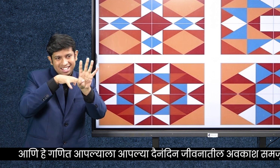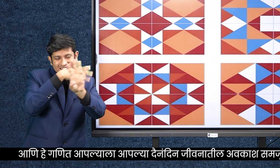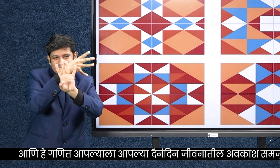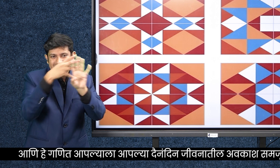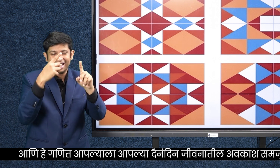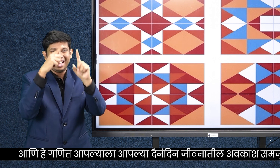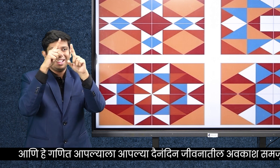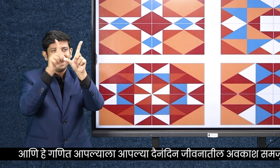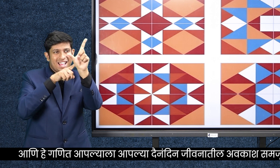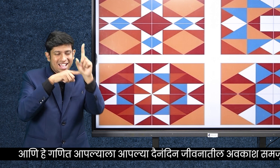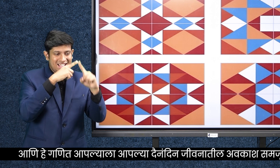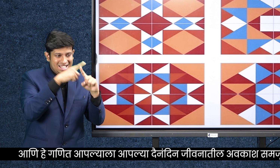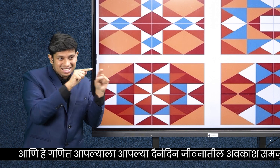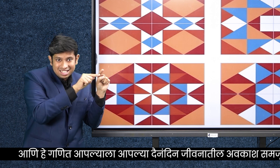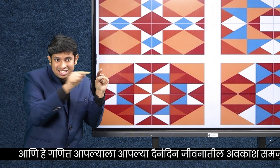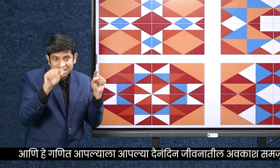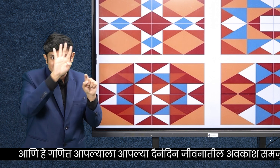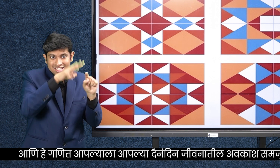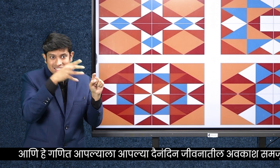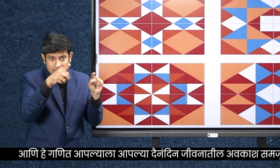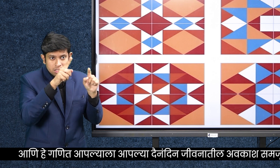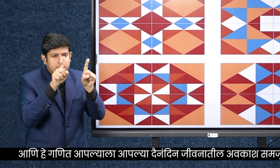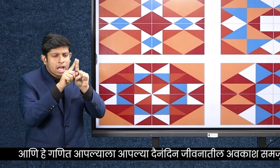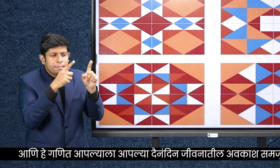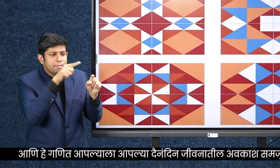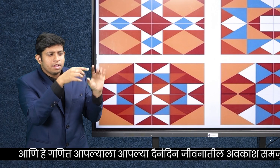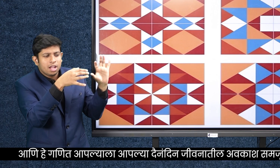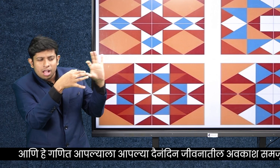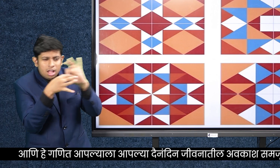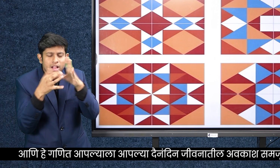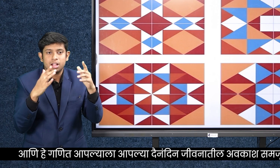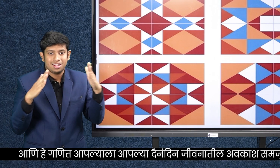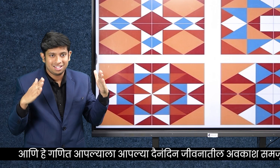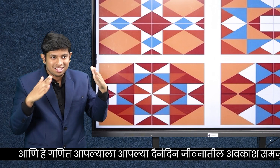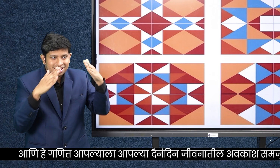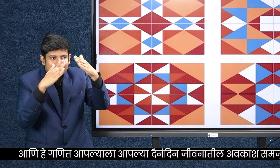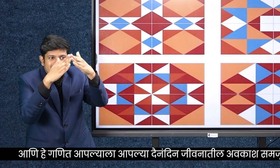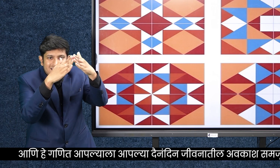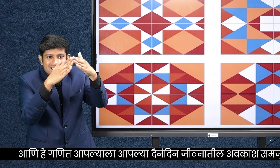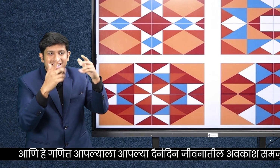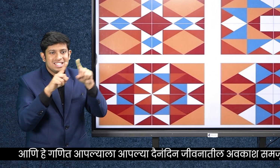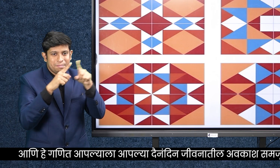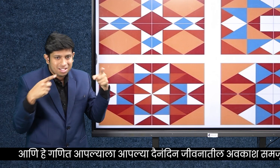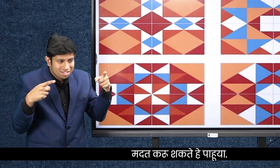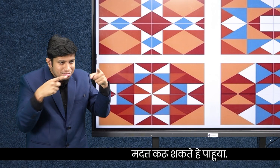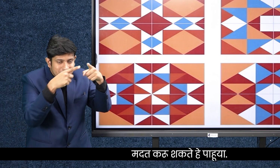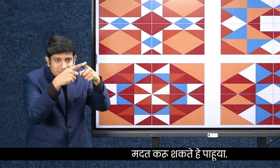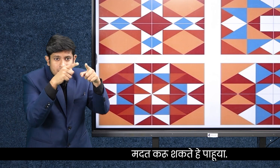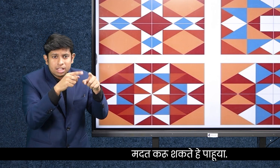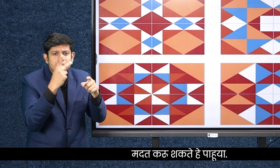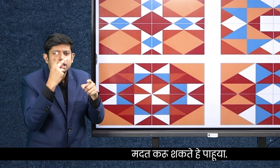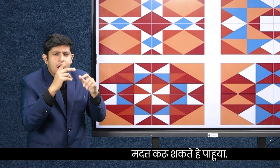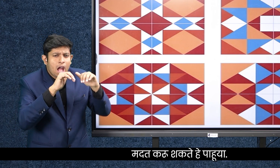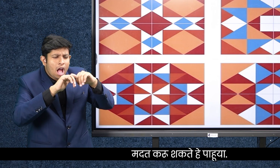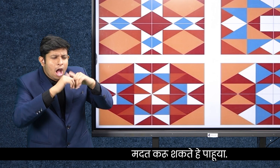आपल्याला आपल्या दैनंदिन जीवनात अवकाश म्हणून समजून घेण्यास कशी मदत करू शकते ते